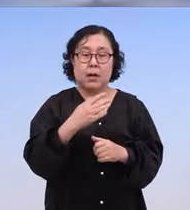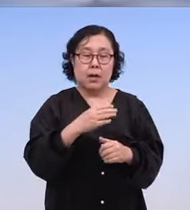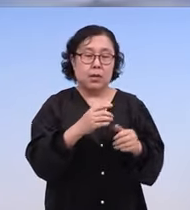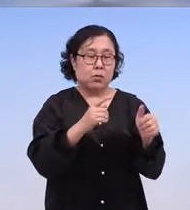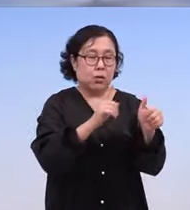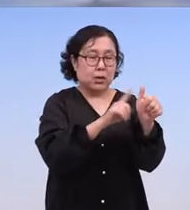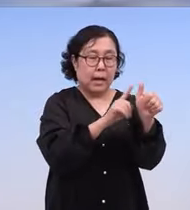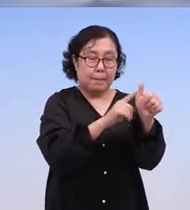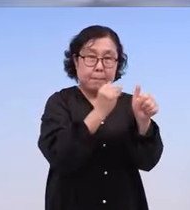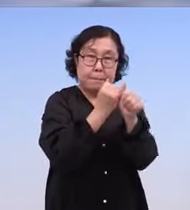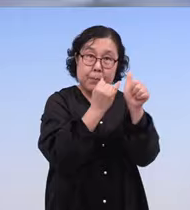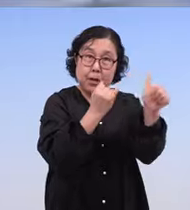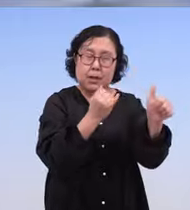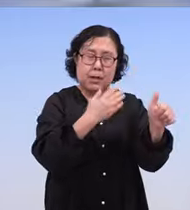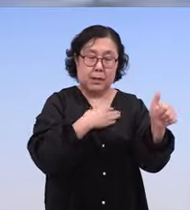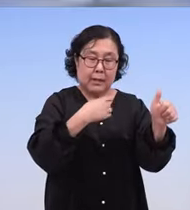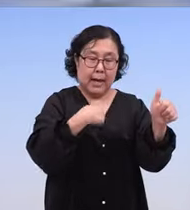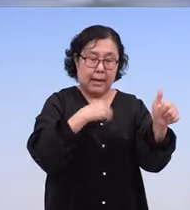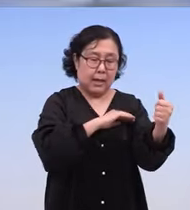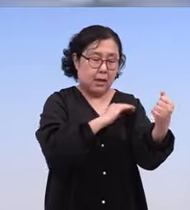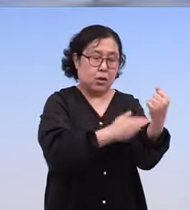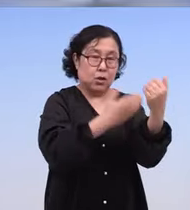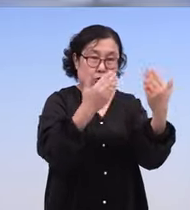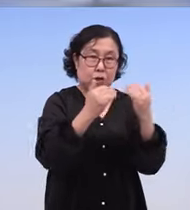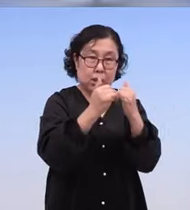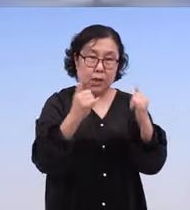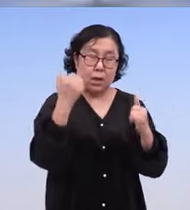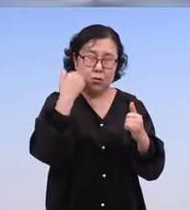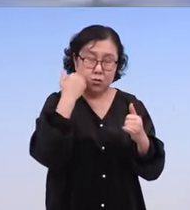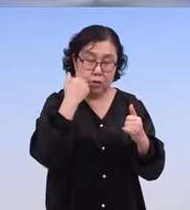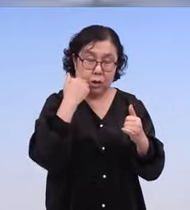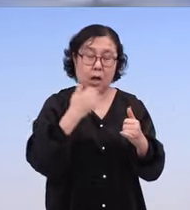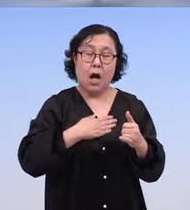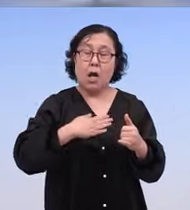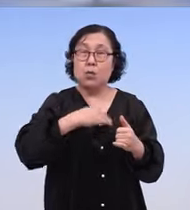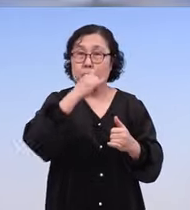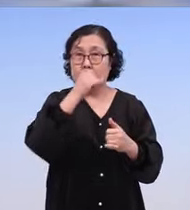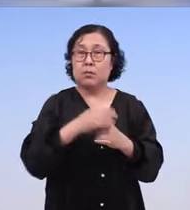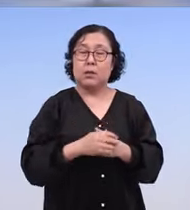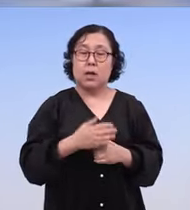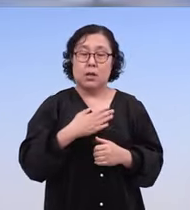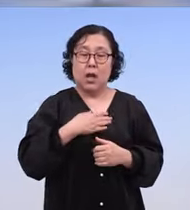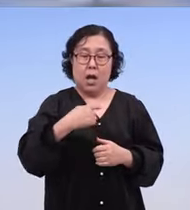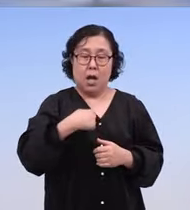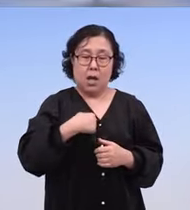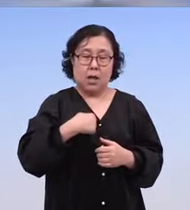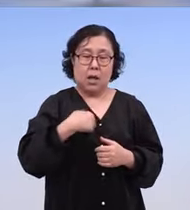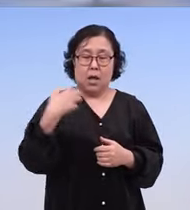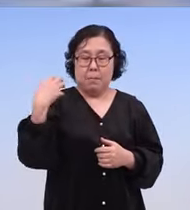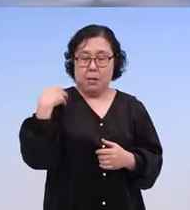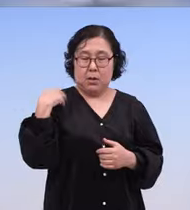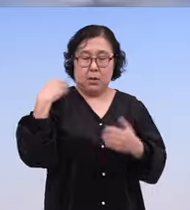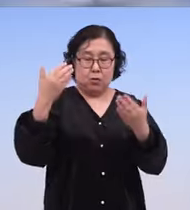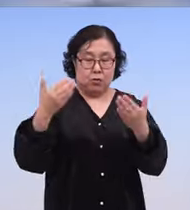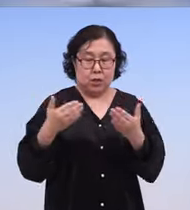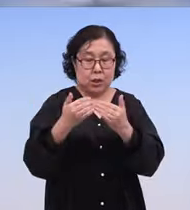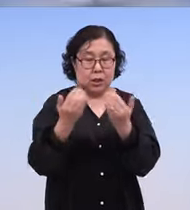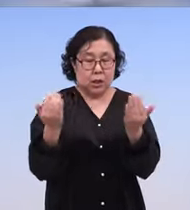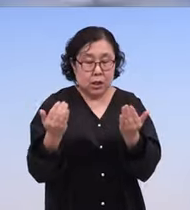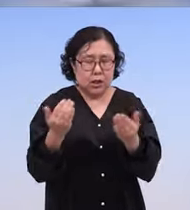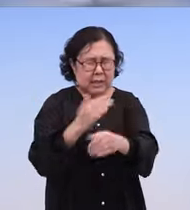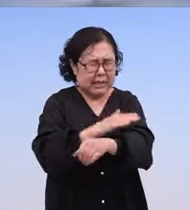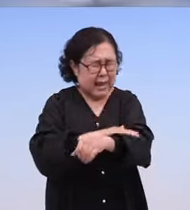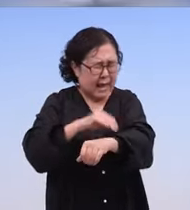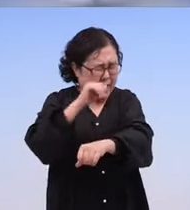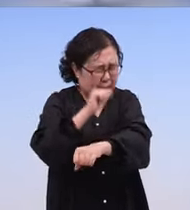내게 능력 주시는 분이 누구인지를 알고 있는 분인데요, 자기에게 맡겨진 일 대충 하겠습니까? 부실하게 할 리가 없잖아요. 그러니까